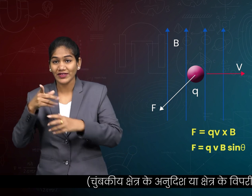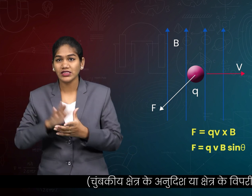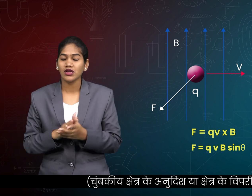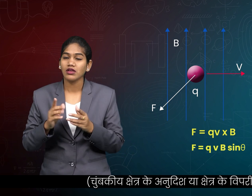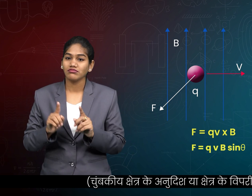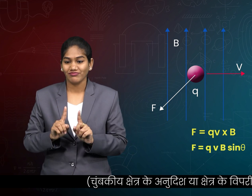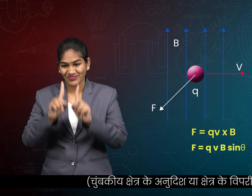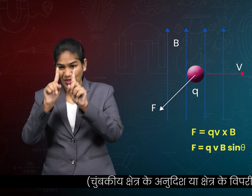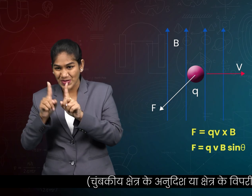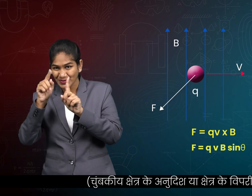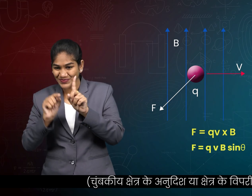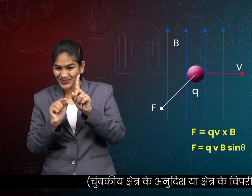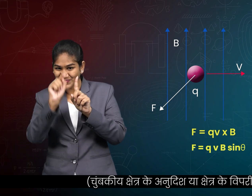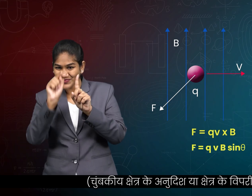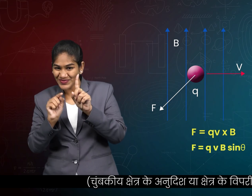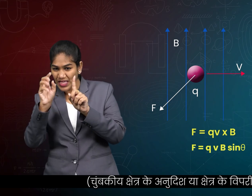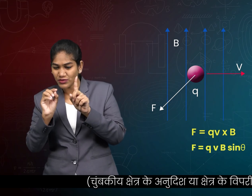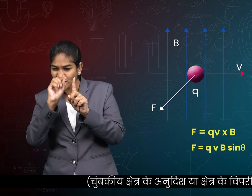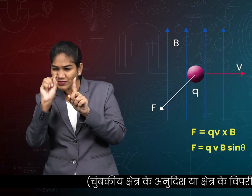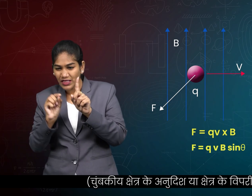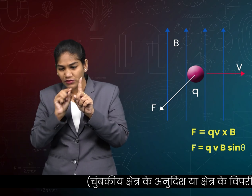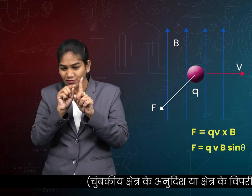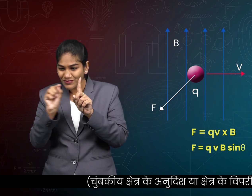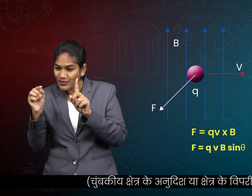या क्षेत्र के विपरीत